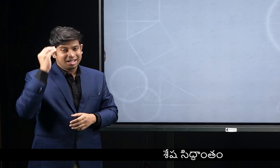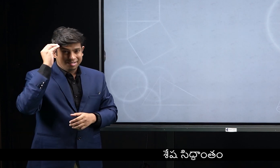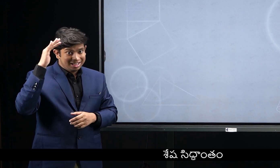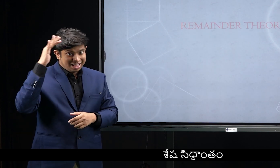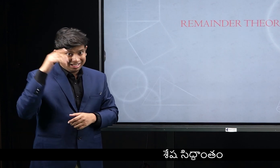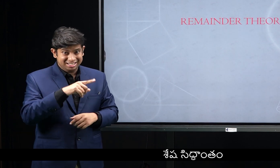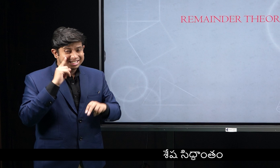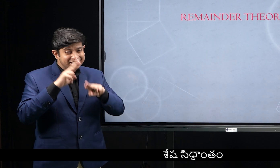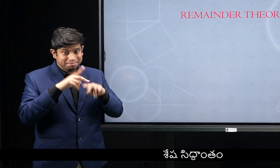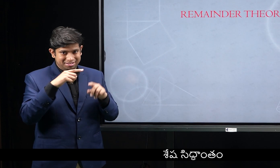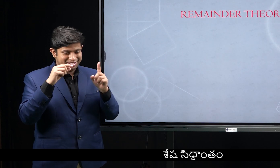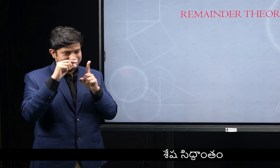శేష సిద్ధాంతం